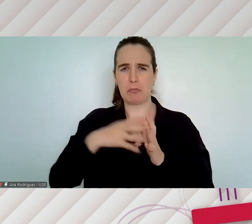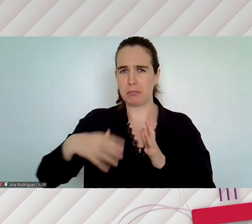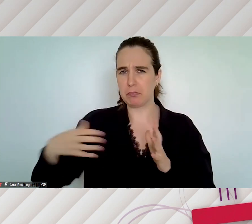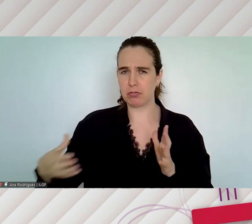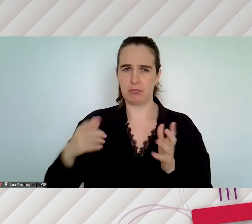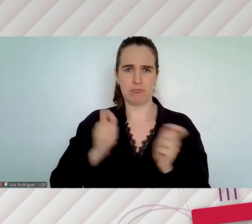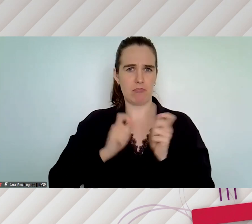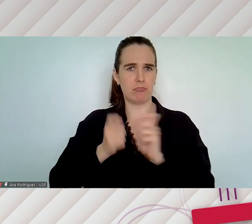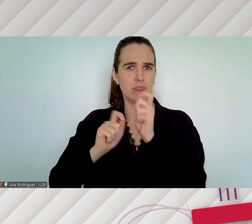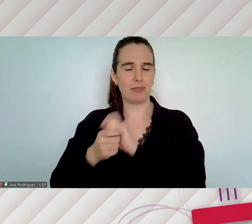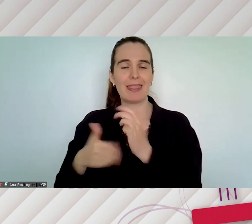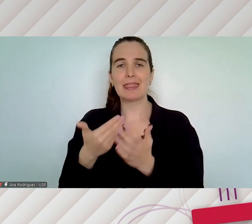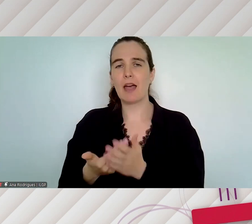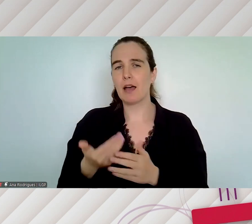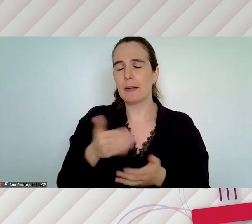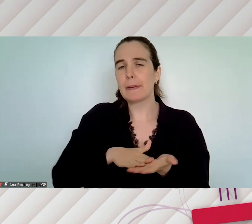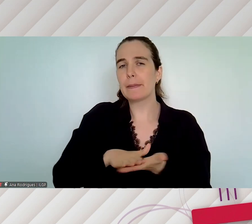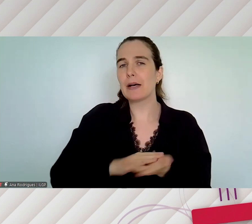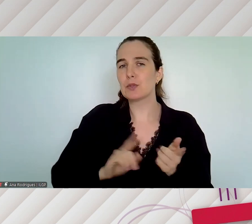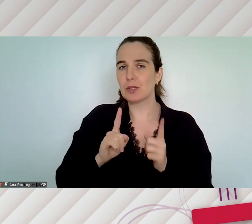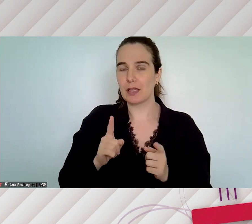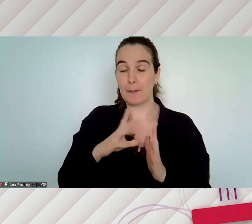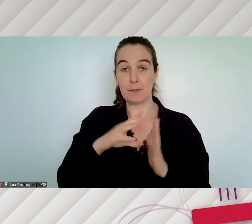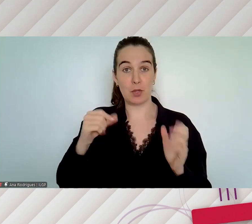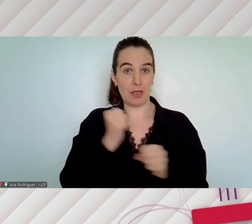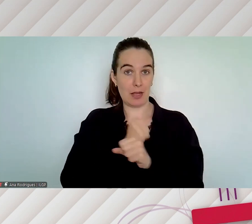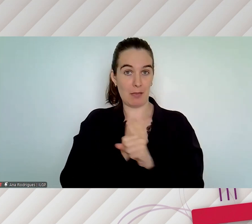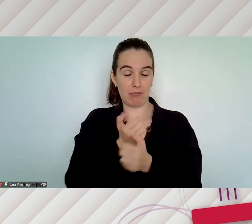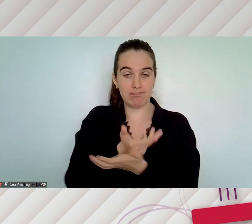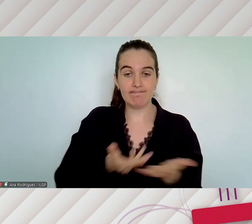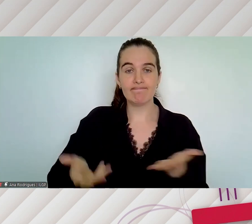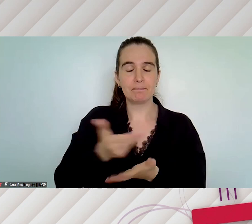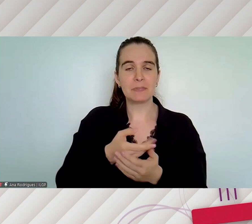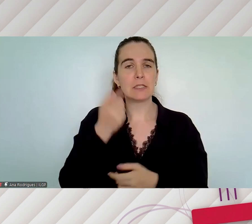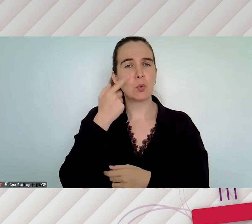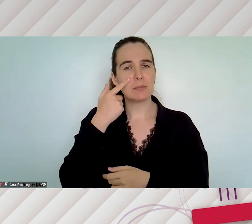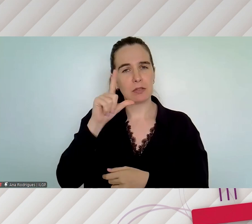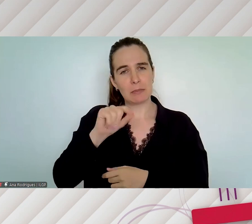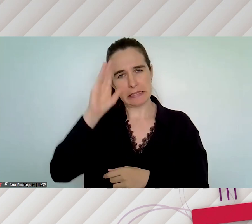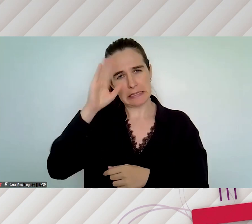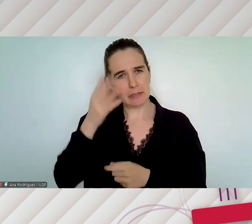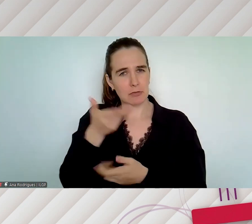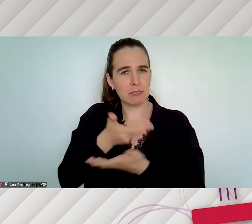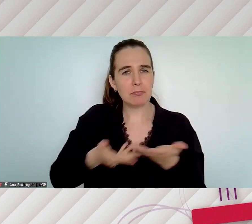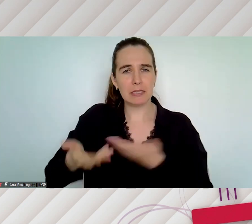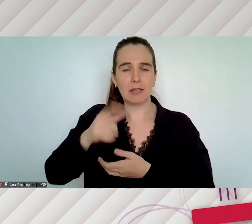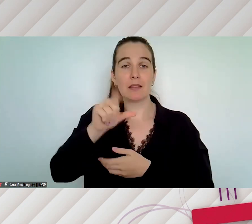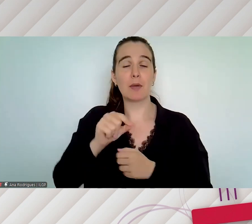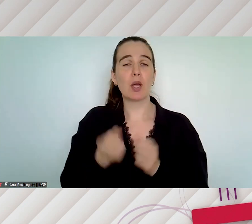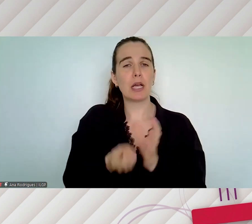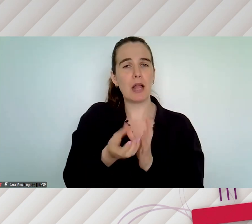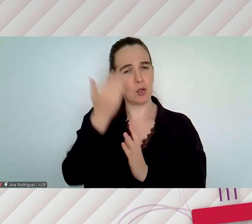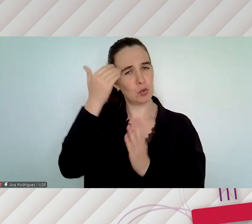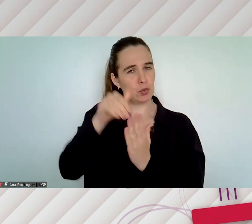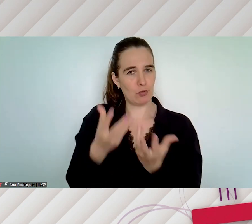essencial fomentar modelos de trabalho colaborativo, partilha de saberes e construção conjunta de soluções. O conceito